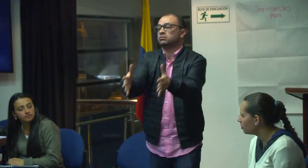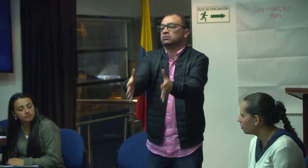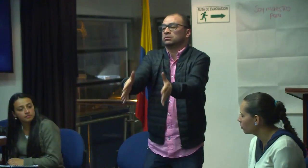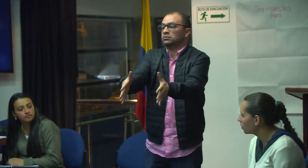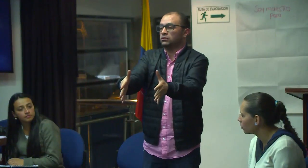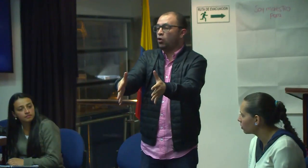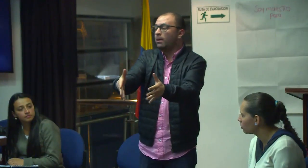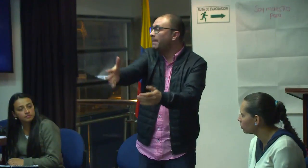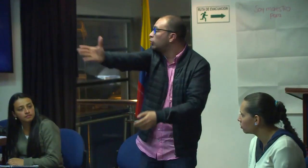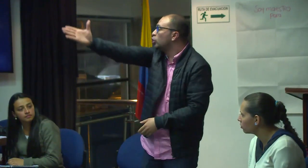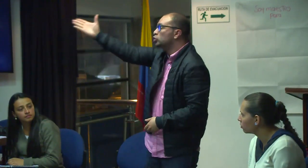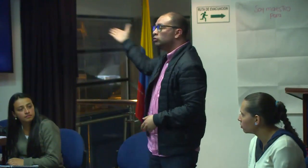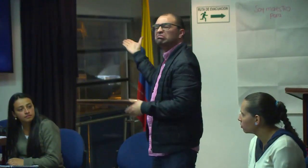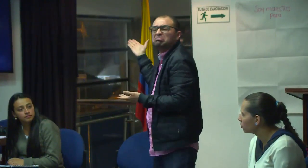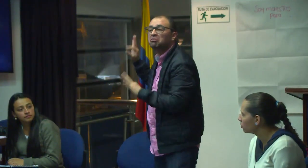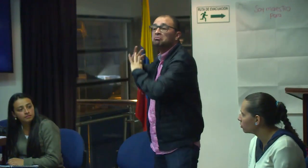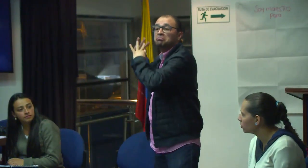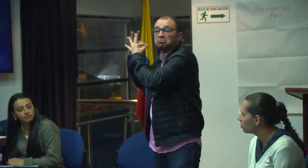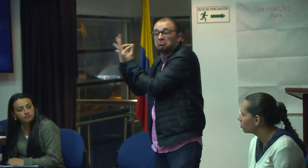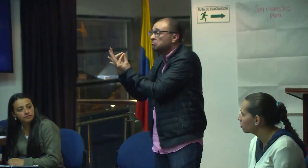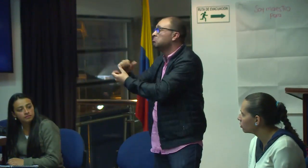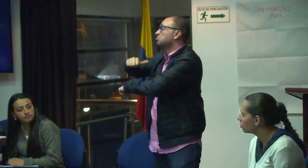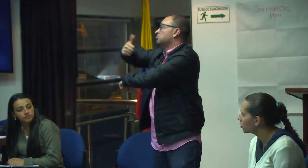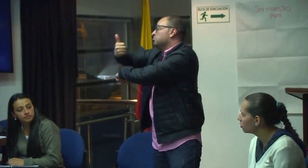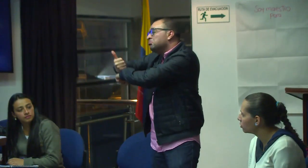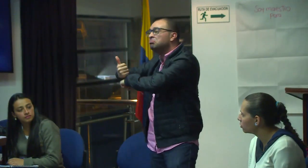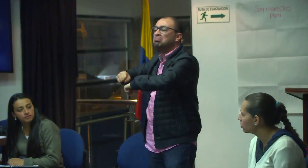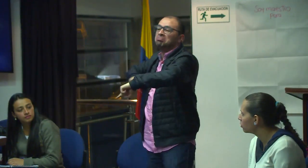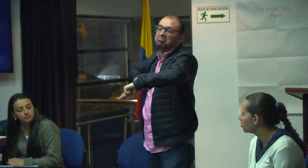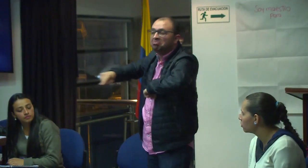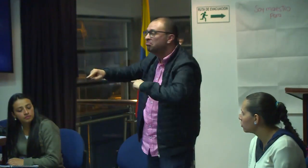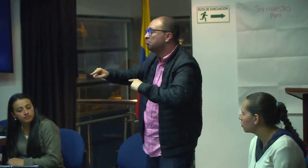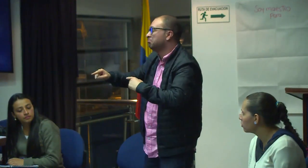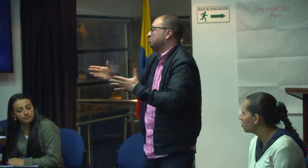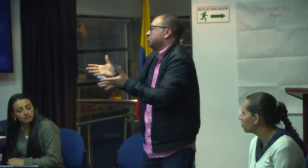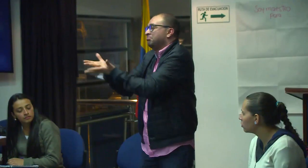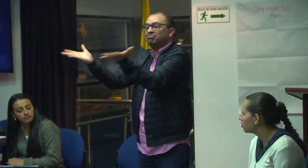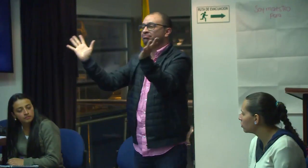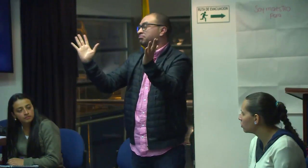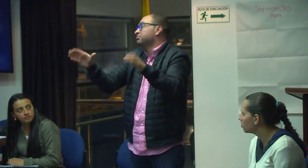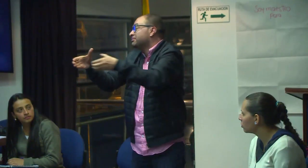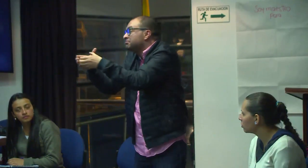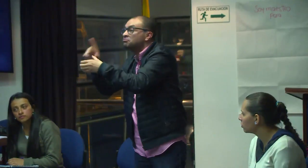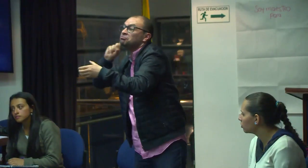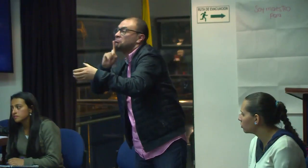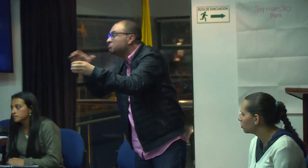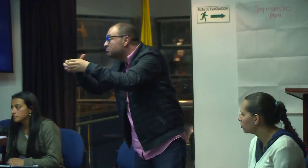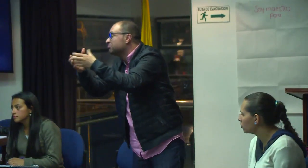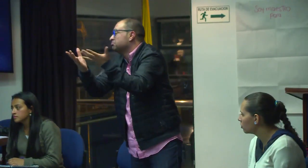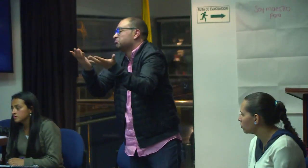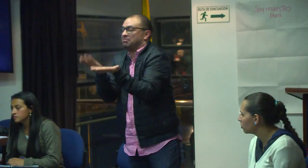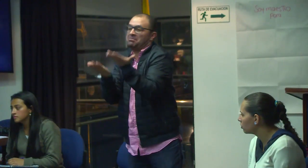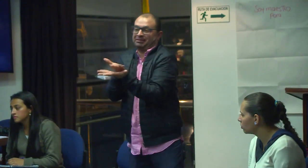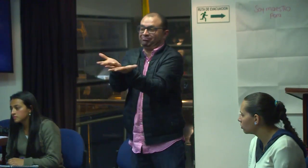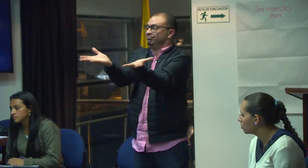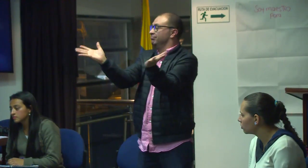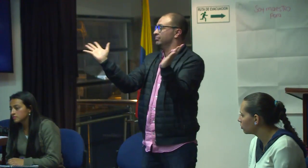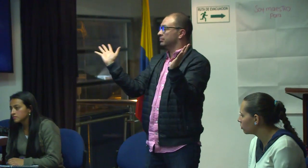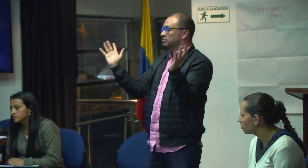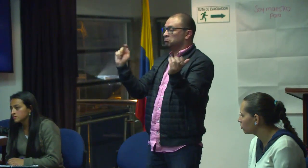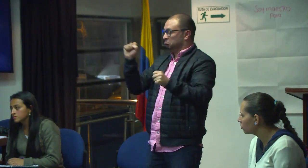mi acto de enseñar, de mi práctica pedagógica, la que hace que se transforme, no solamente